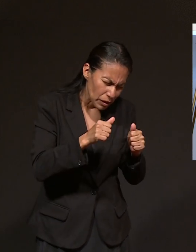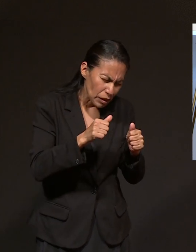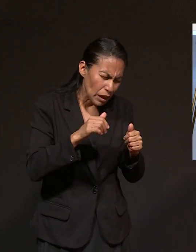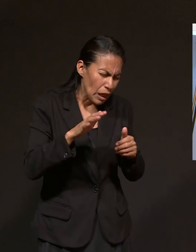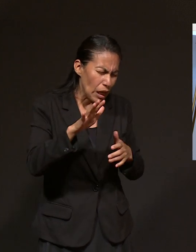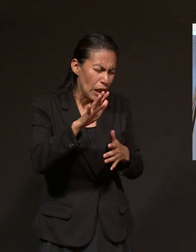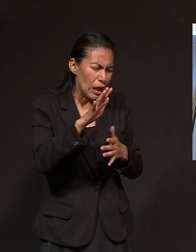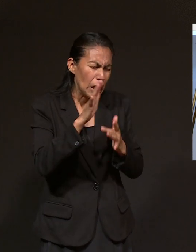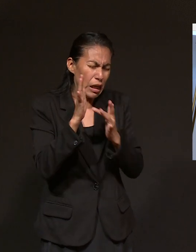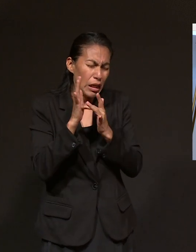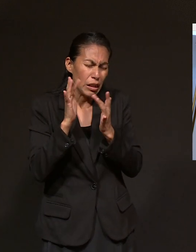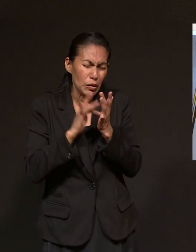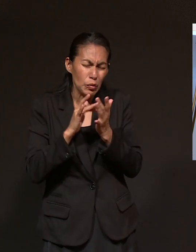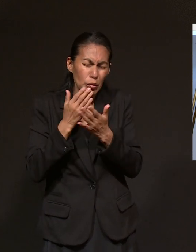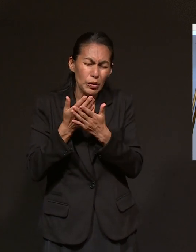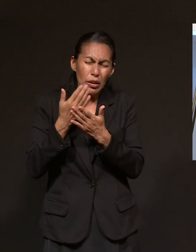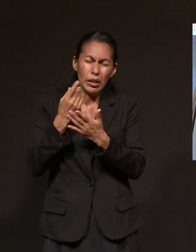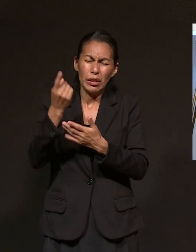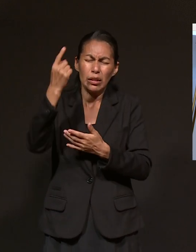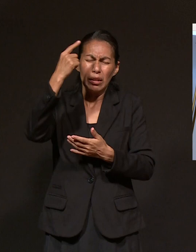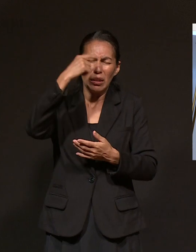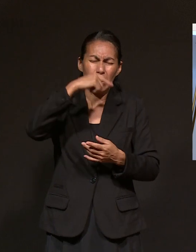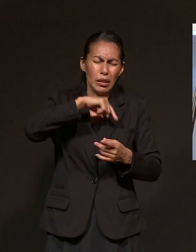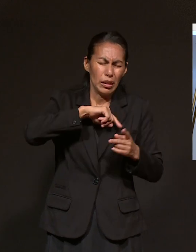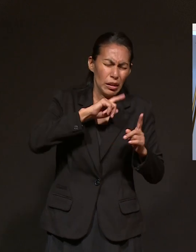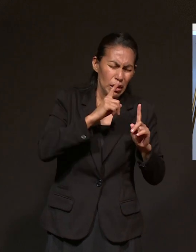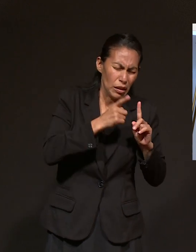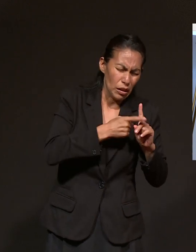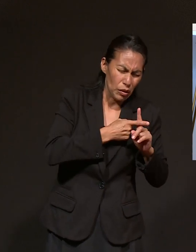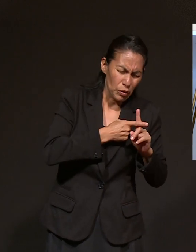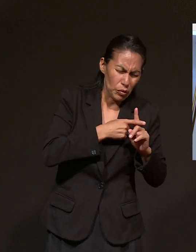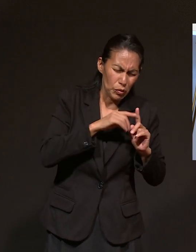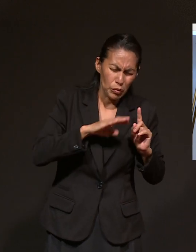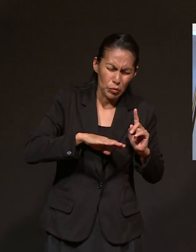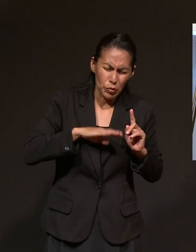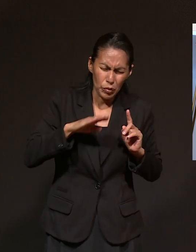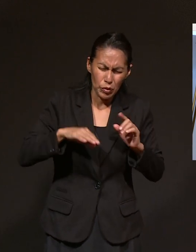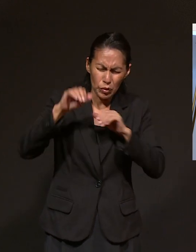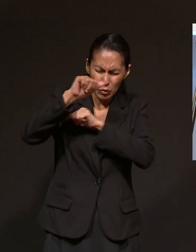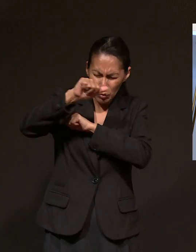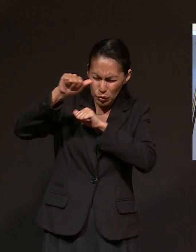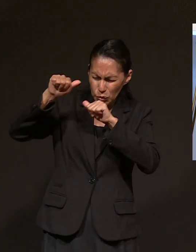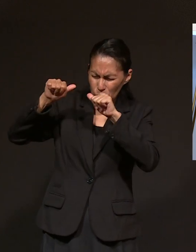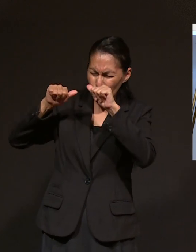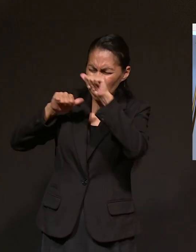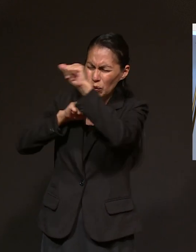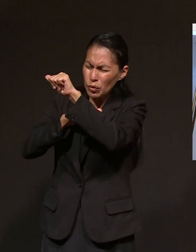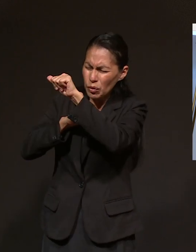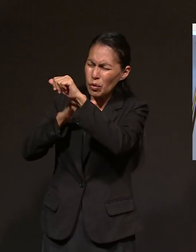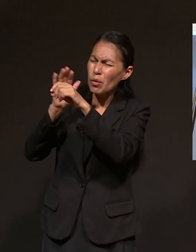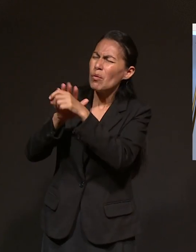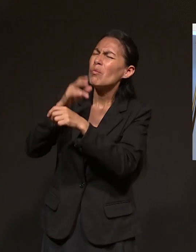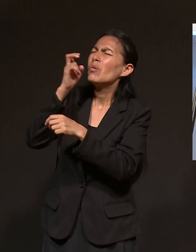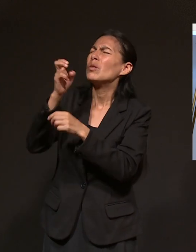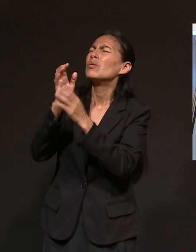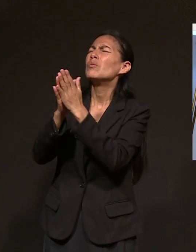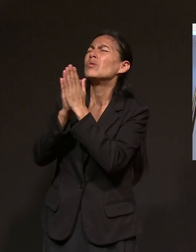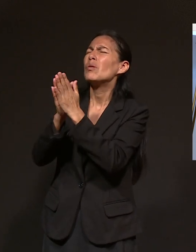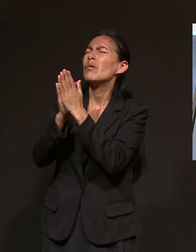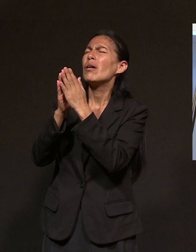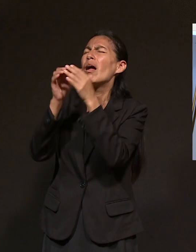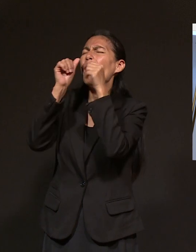Y que No redunden Alabanza A tu nombre Y que formemos Un coro